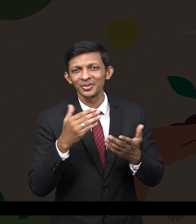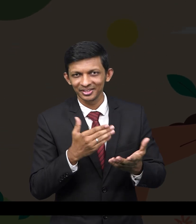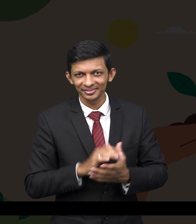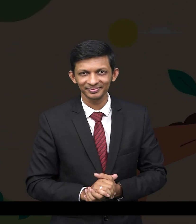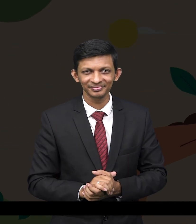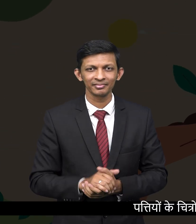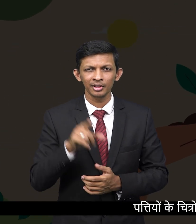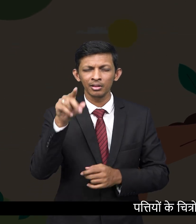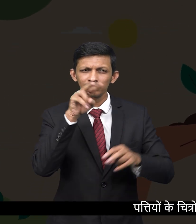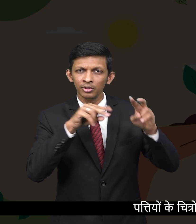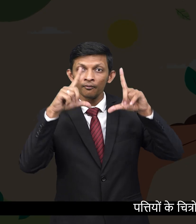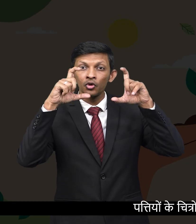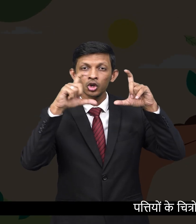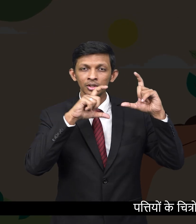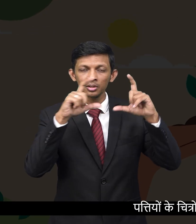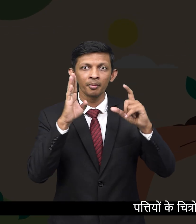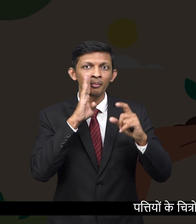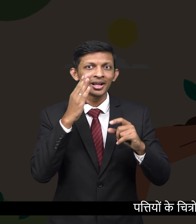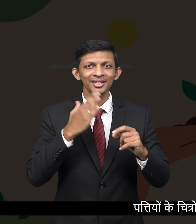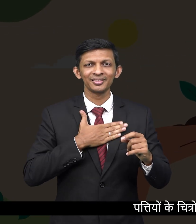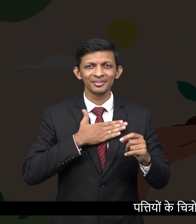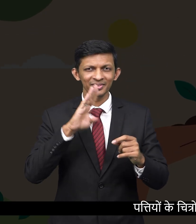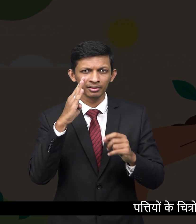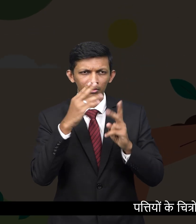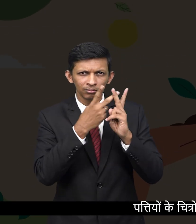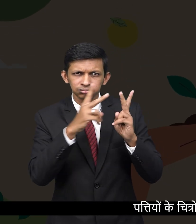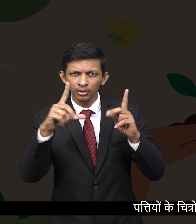नहीं। पत्तियों के चित्रों का अवलोकन करें।